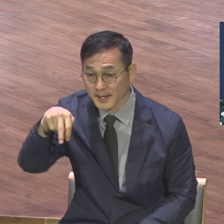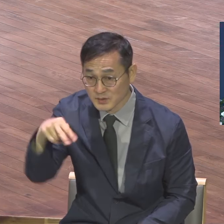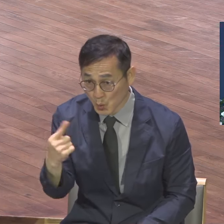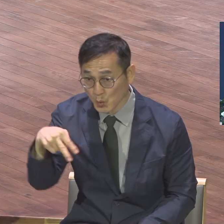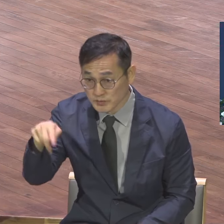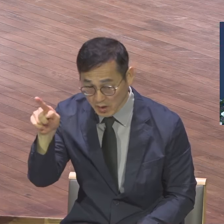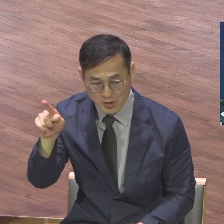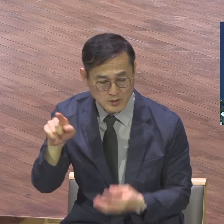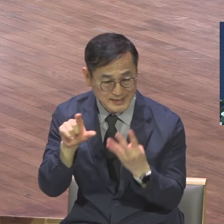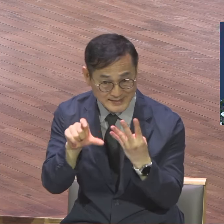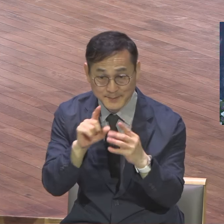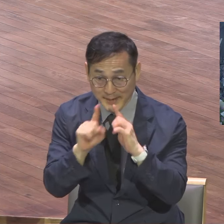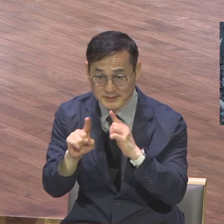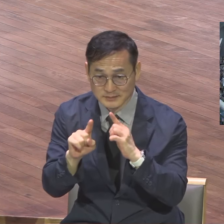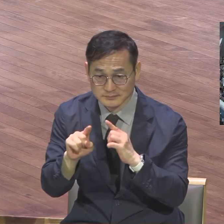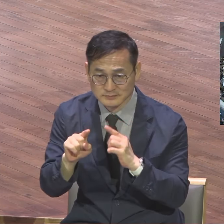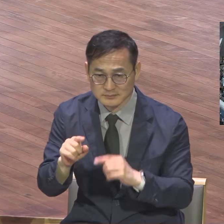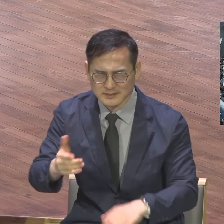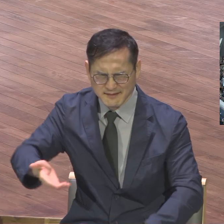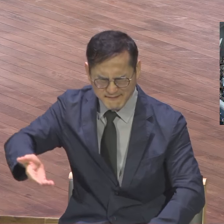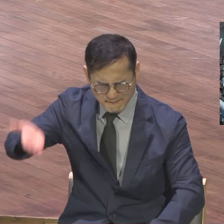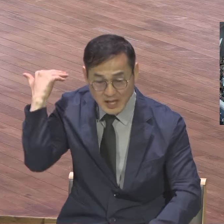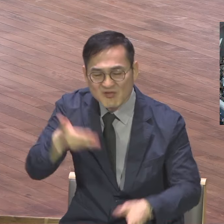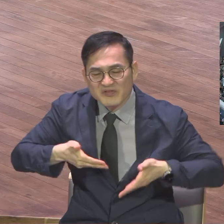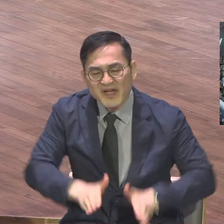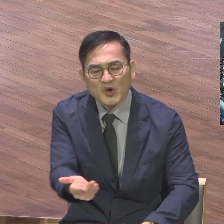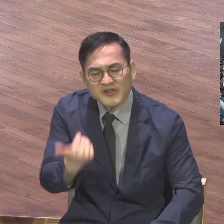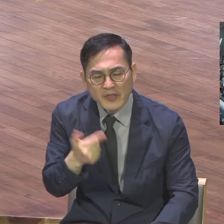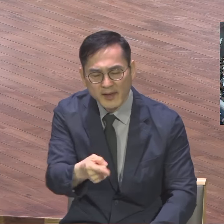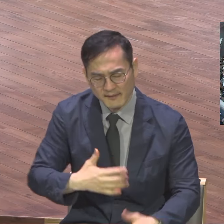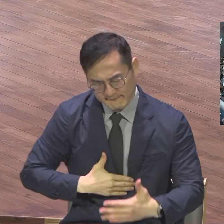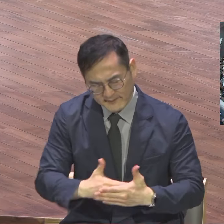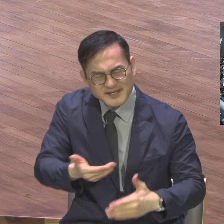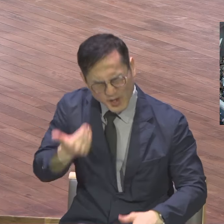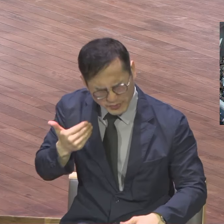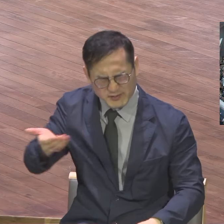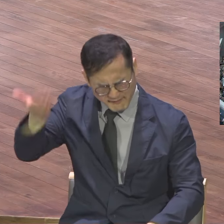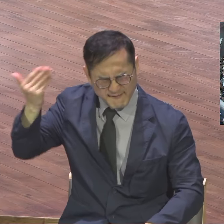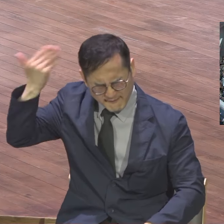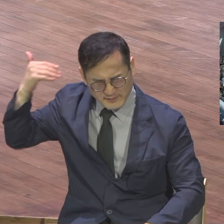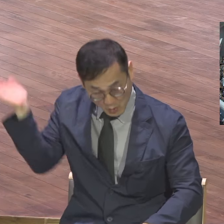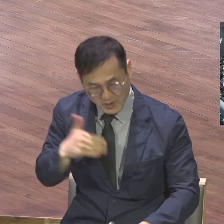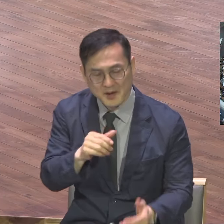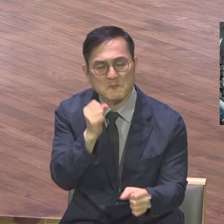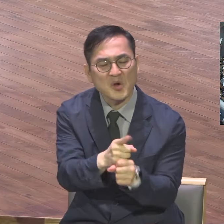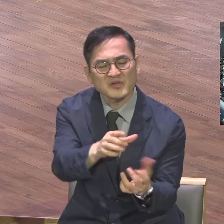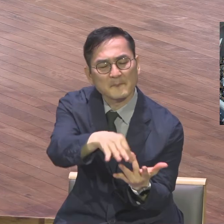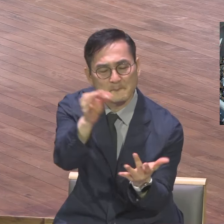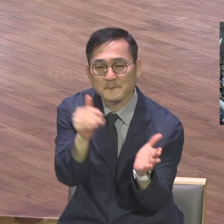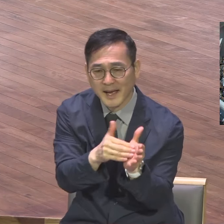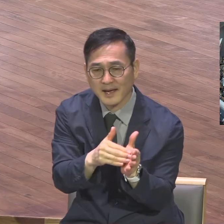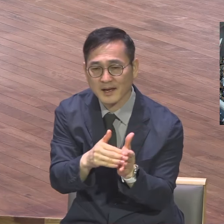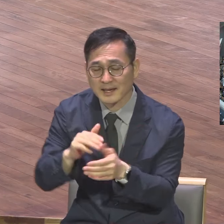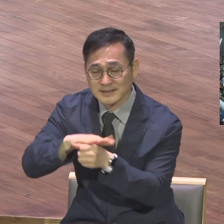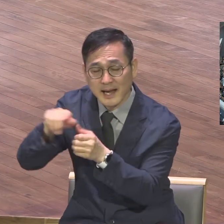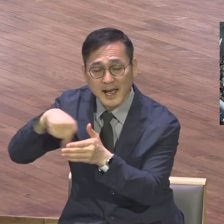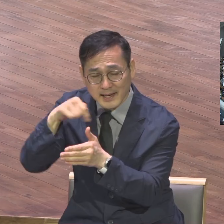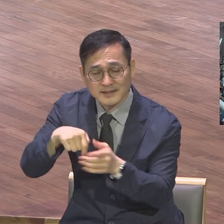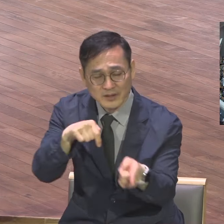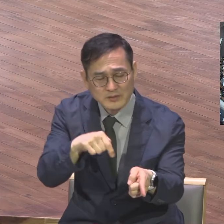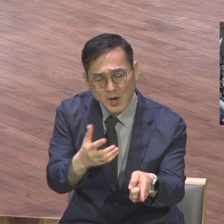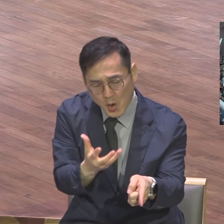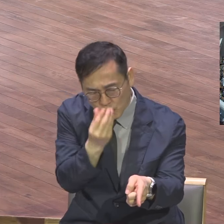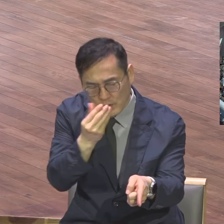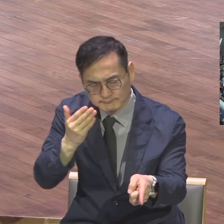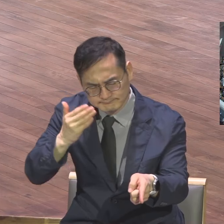5절에 보면 곧 창세전에 그리스도 안에서 우리를 택하사 우리로 사랑 안에서 그 앞에 거룩하고